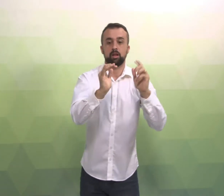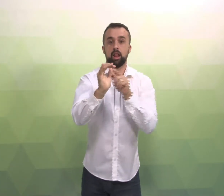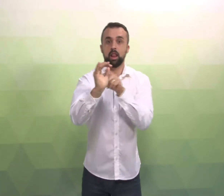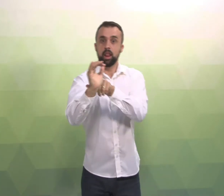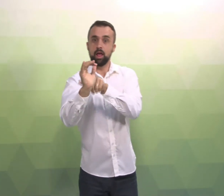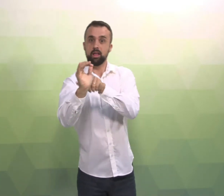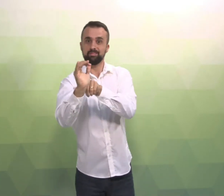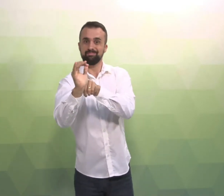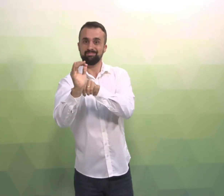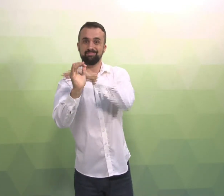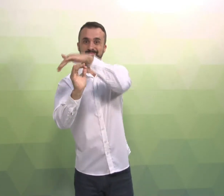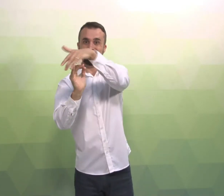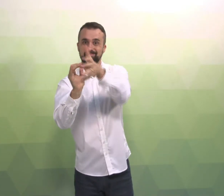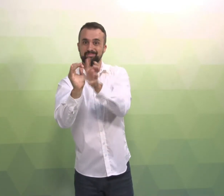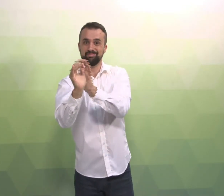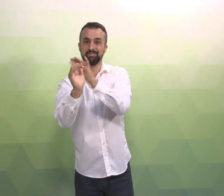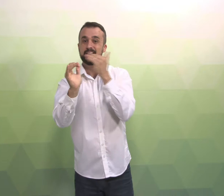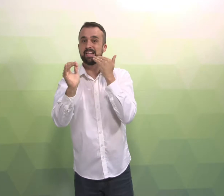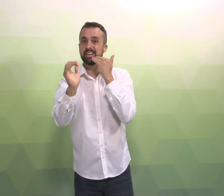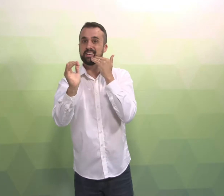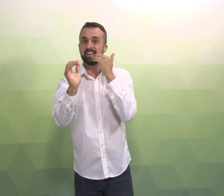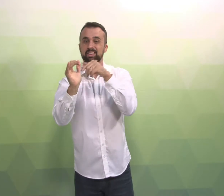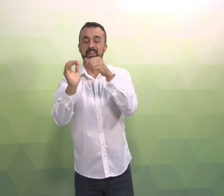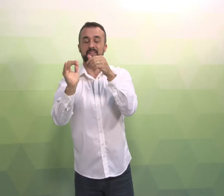lado direito do cérebro